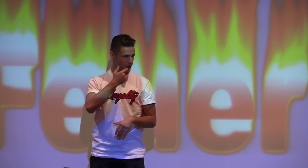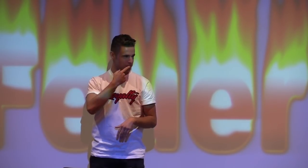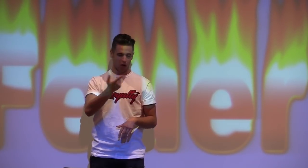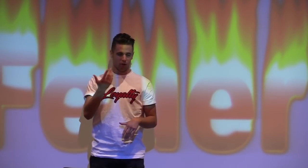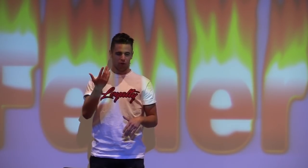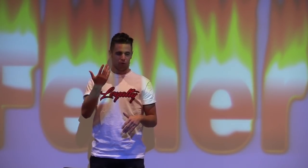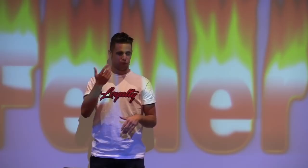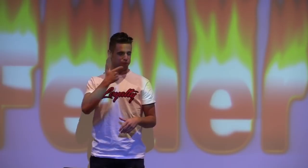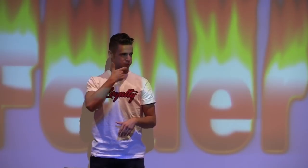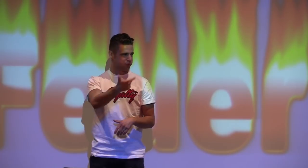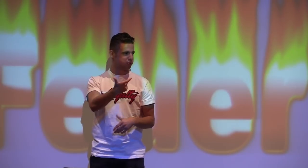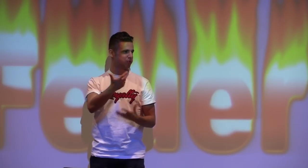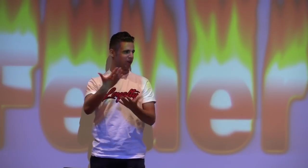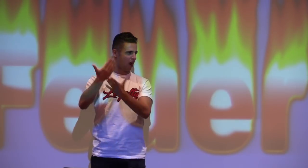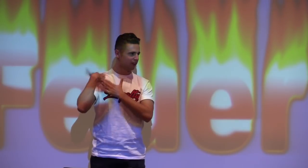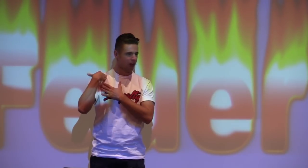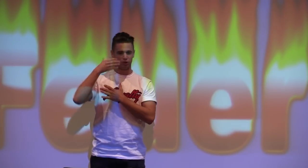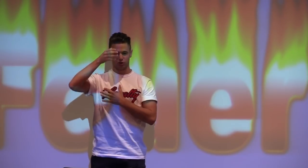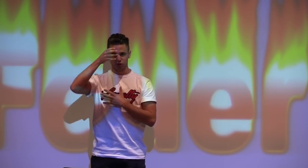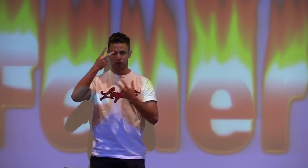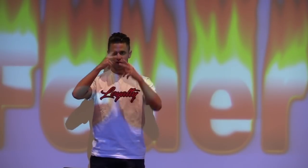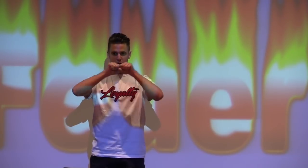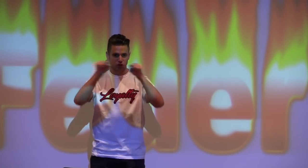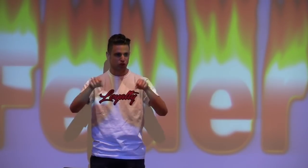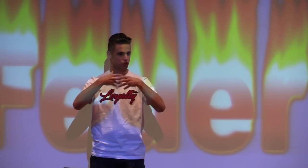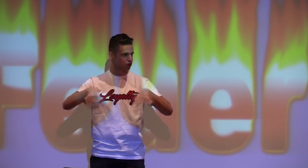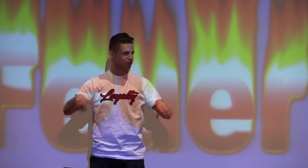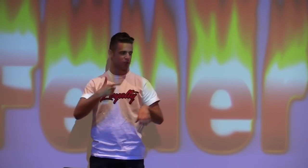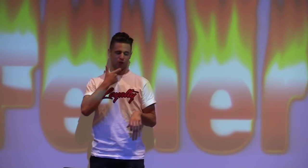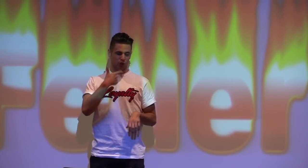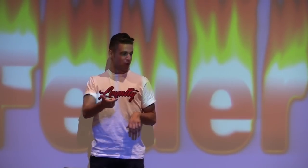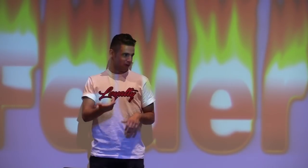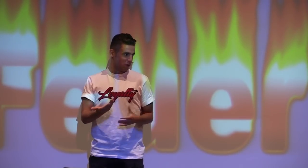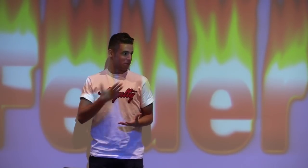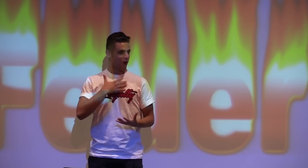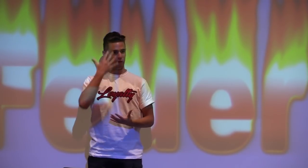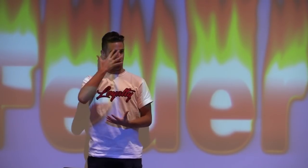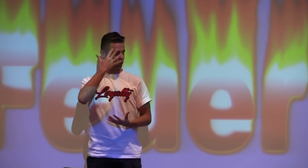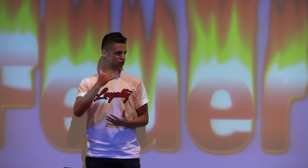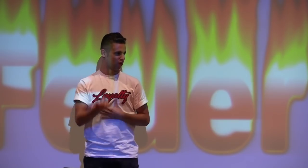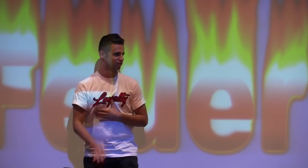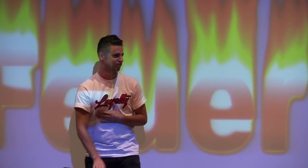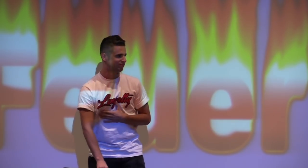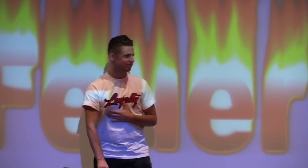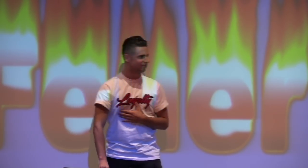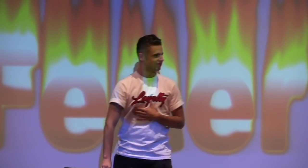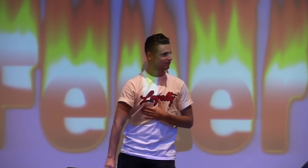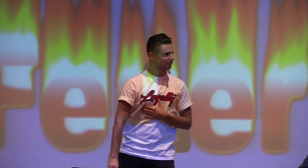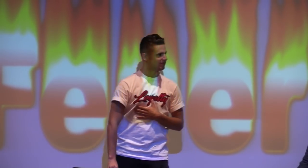Zusammenlegung, ich glaube, dass also für den Vorstand ist das nochmal erheblicher Mehraufwand. Also